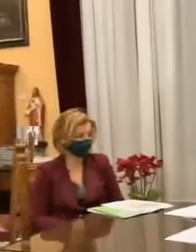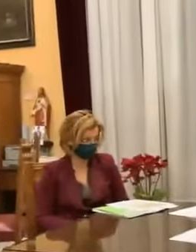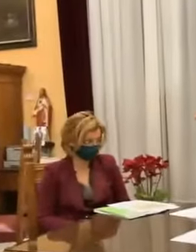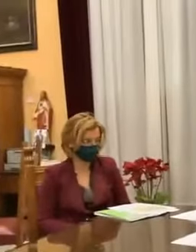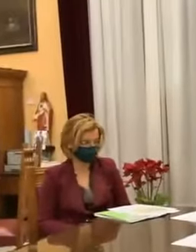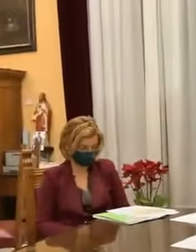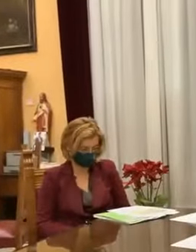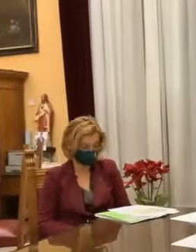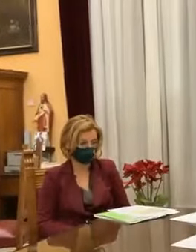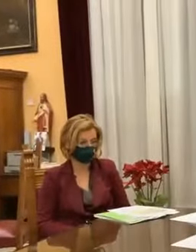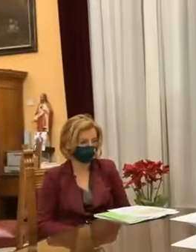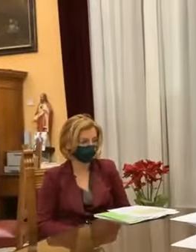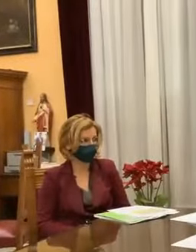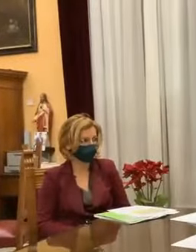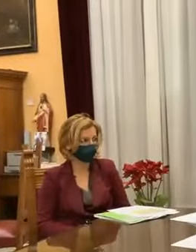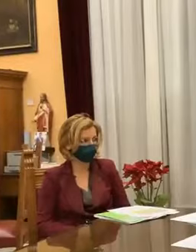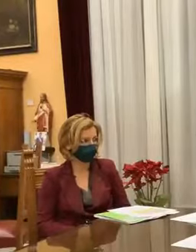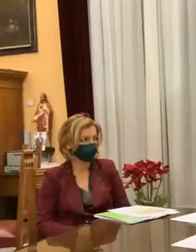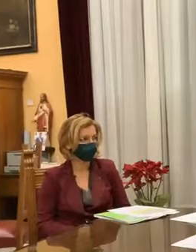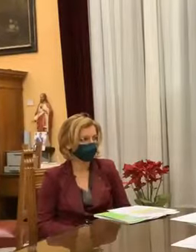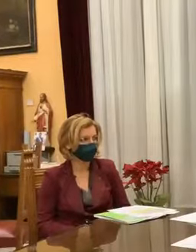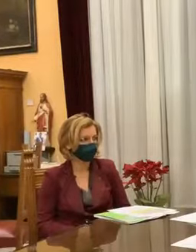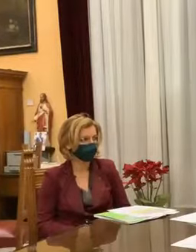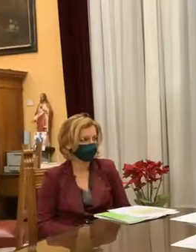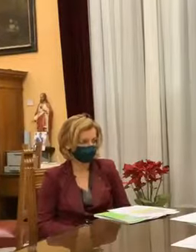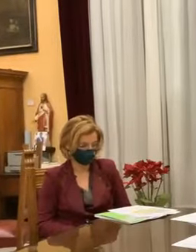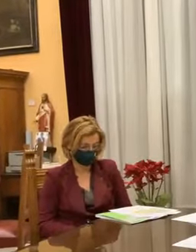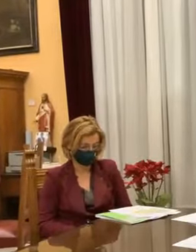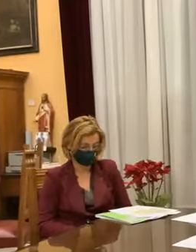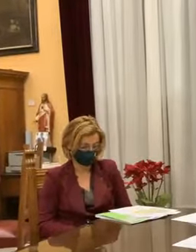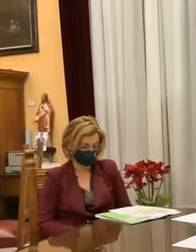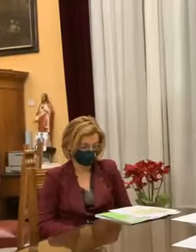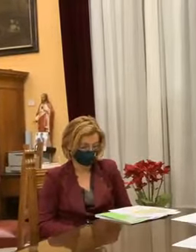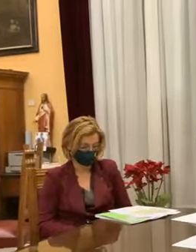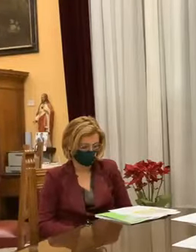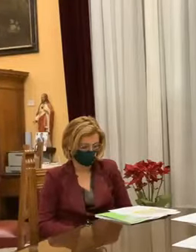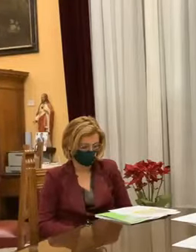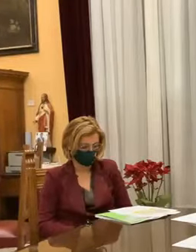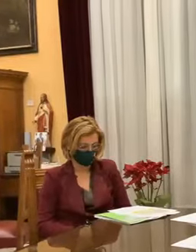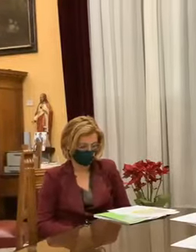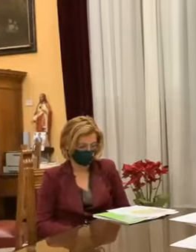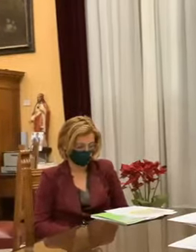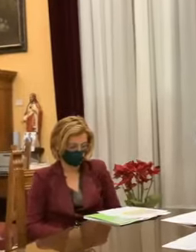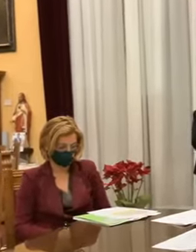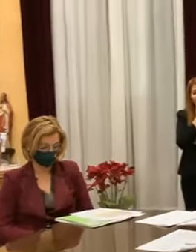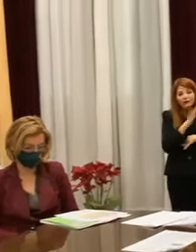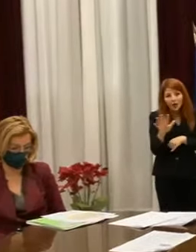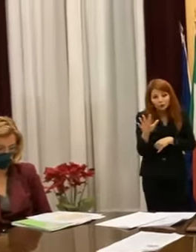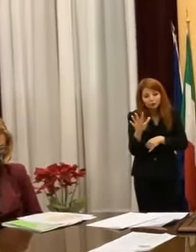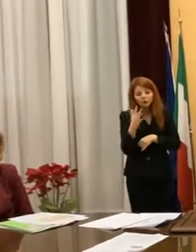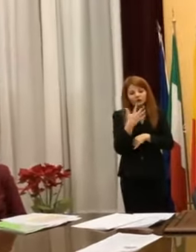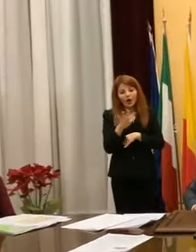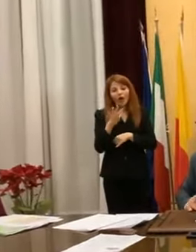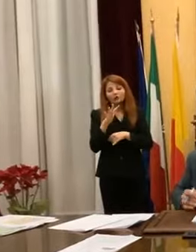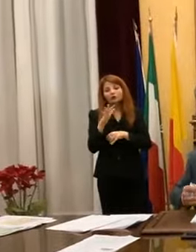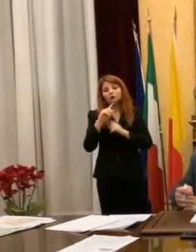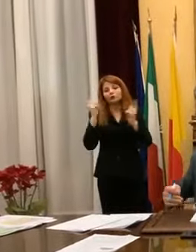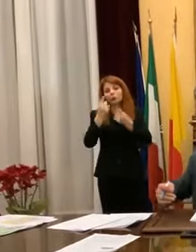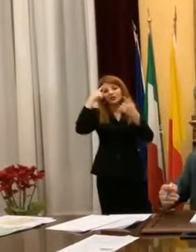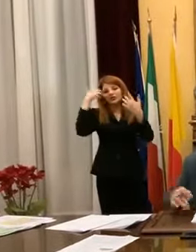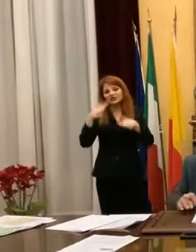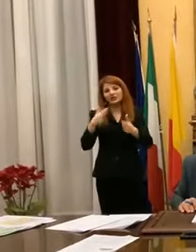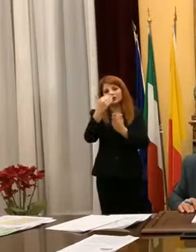al procuratore De Lucia, così sanno tutti la fonte, perché io non faccio Io non faccio come altri che magari girano poi